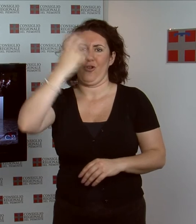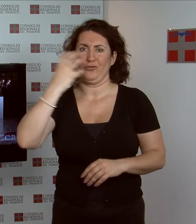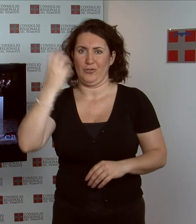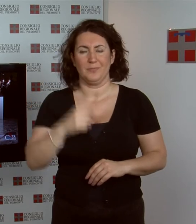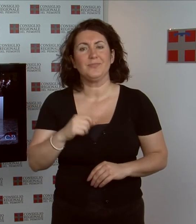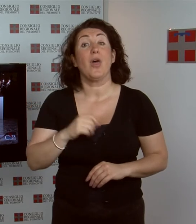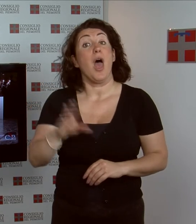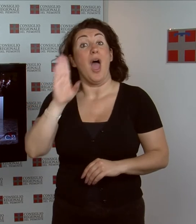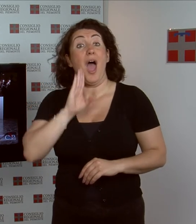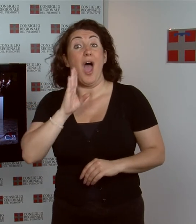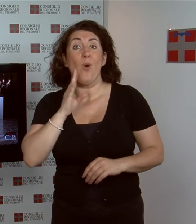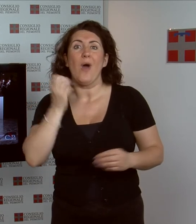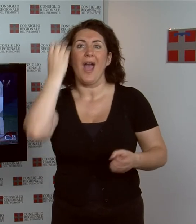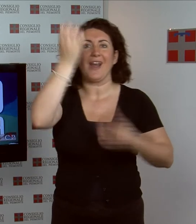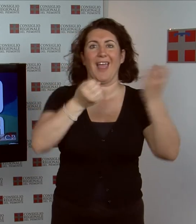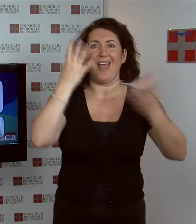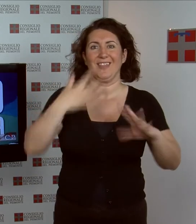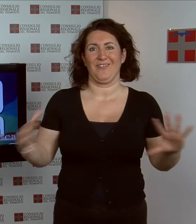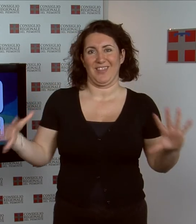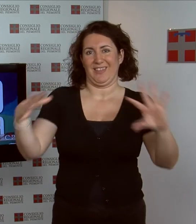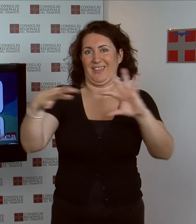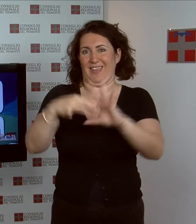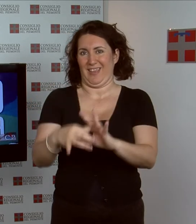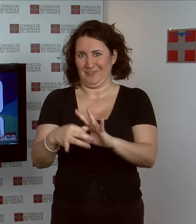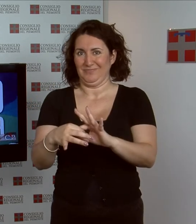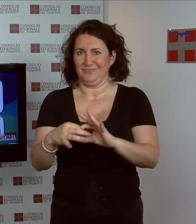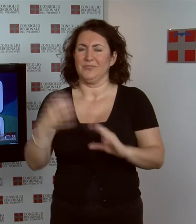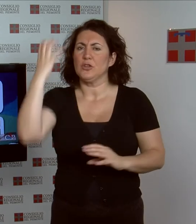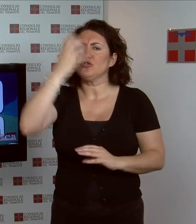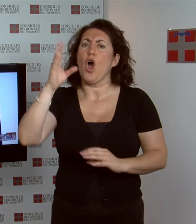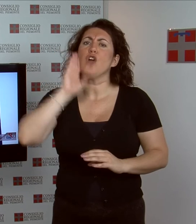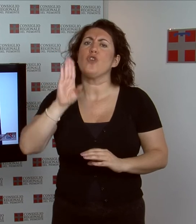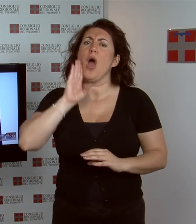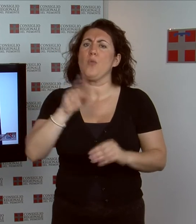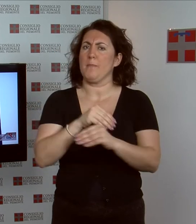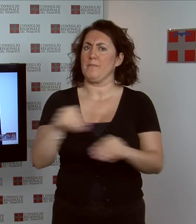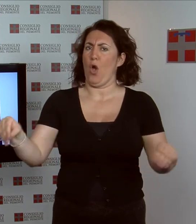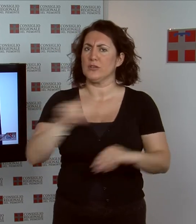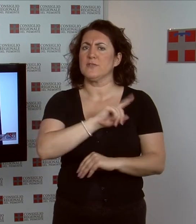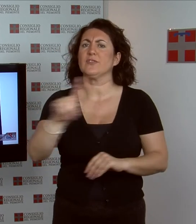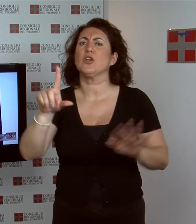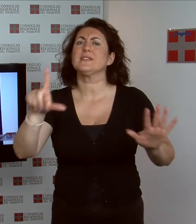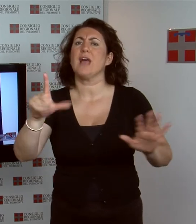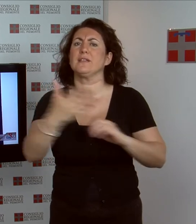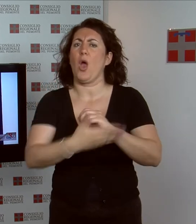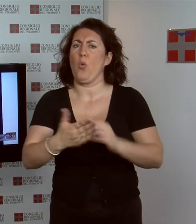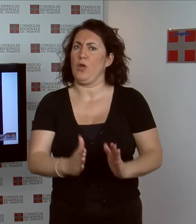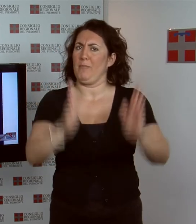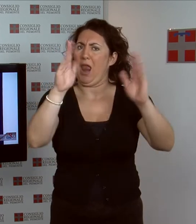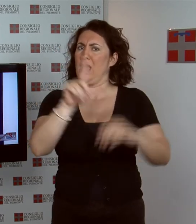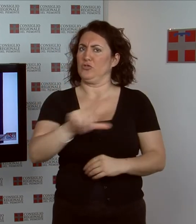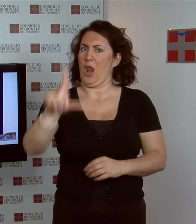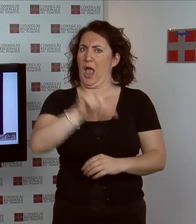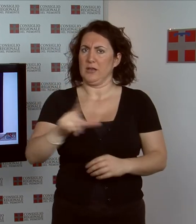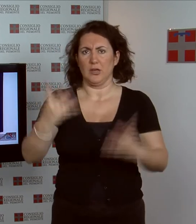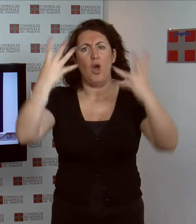incontra l'elemento vitale per eccellenza. Si intitola Il sogno dell'acqua, la mostra visitabile fino al 7 luglio a Palazzo Lascaris,